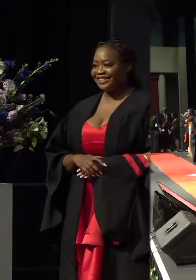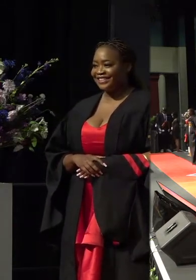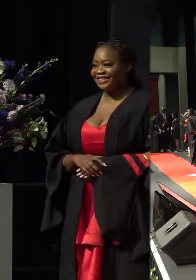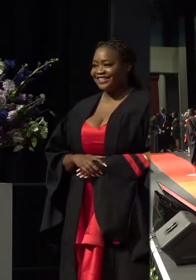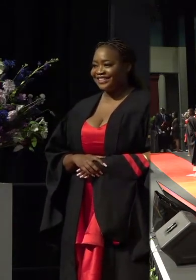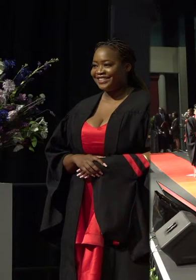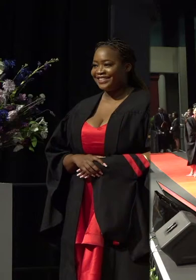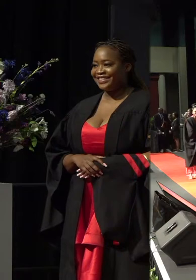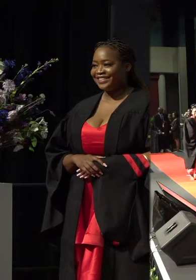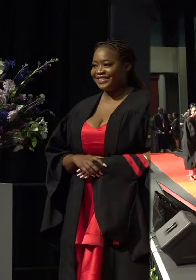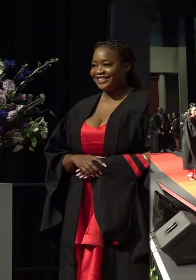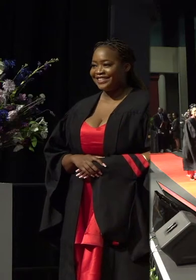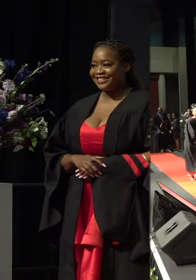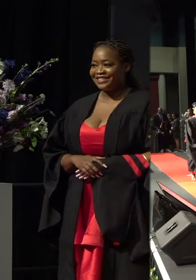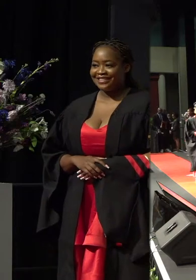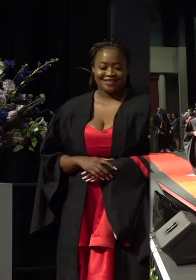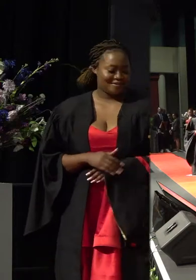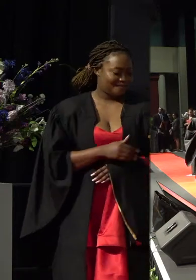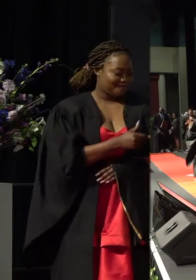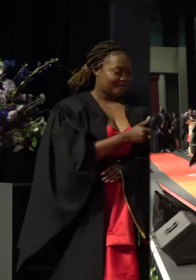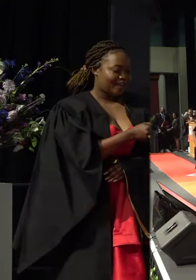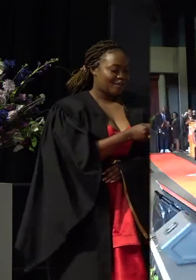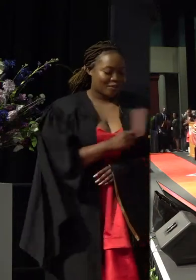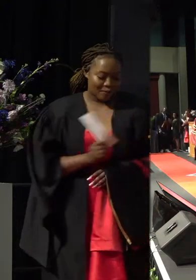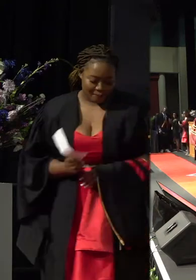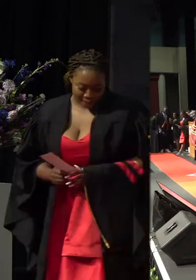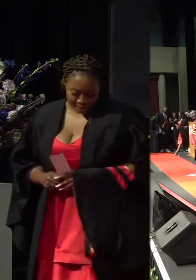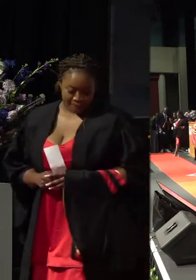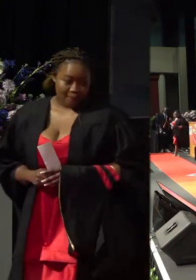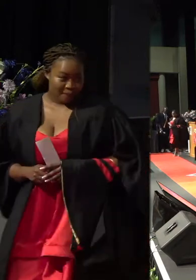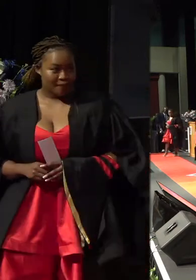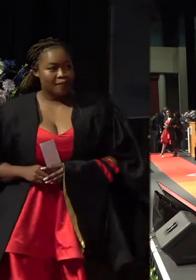Ntando Yenkosi Mncwabe.